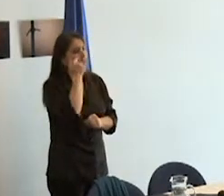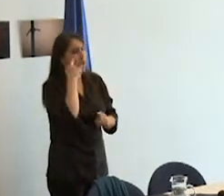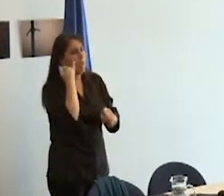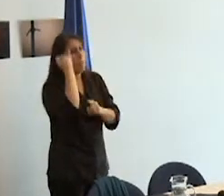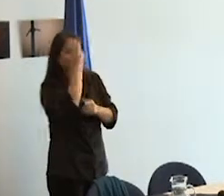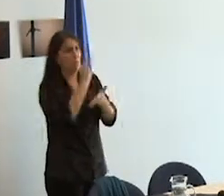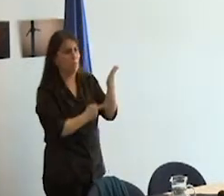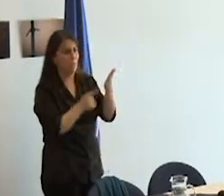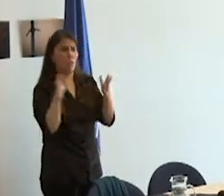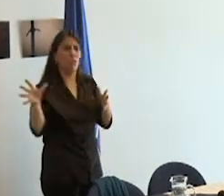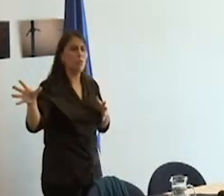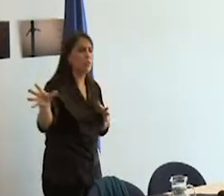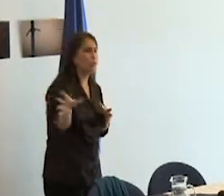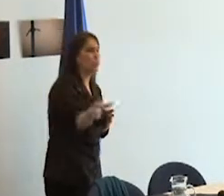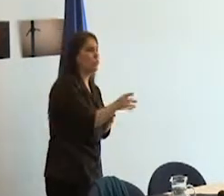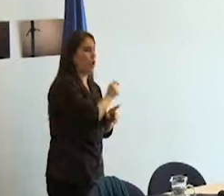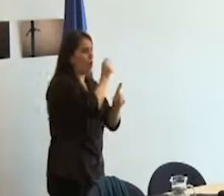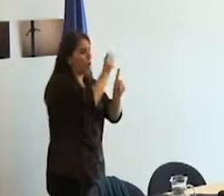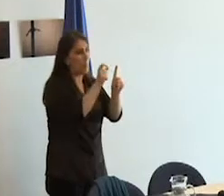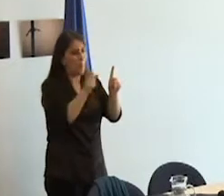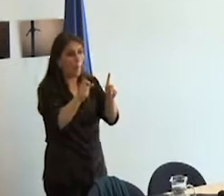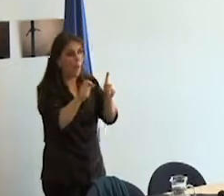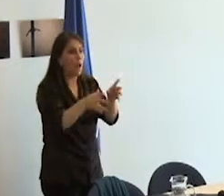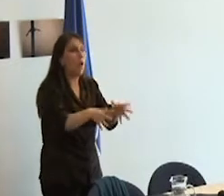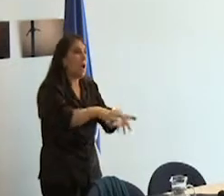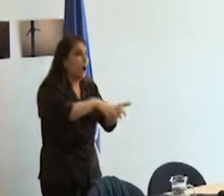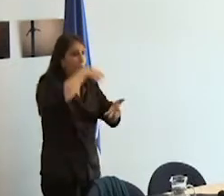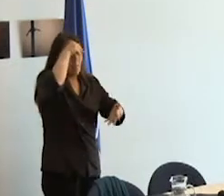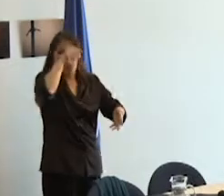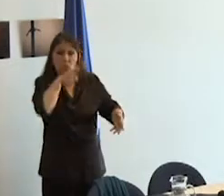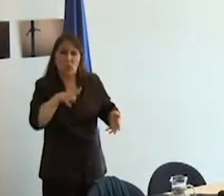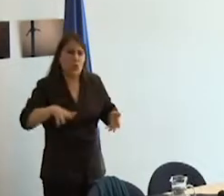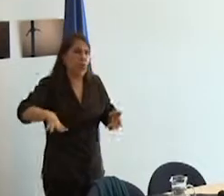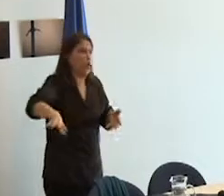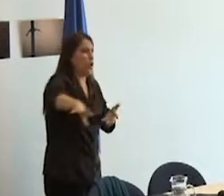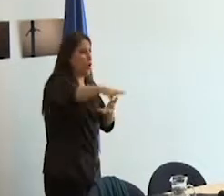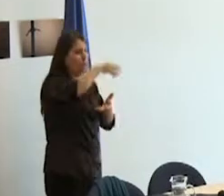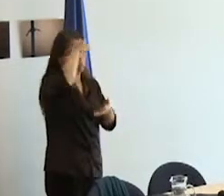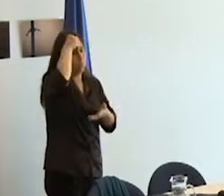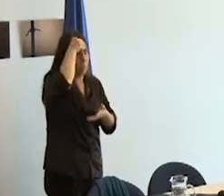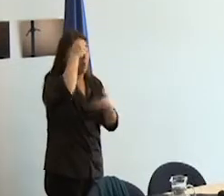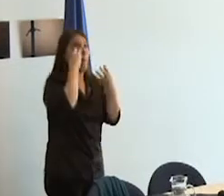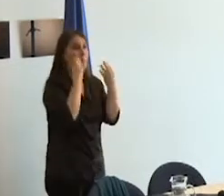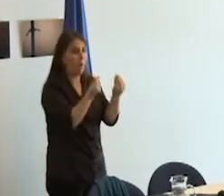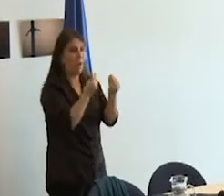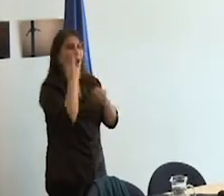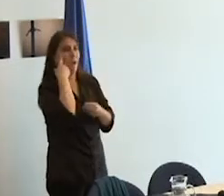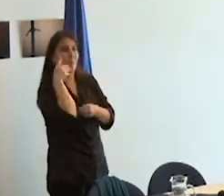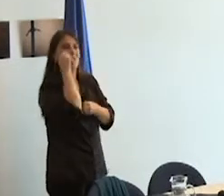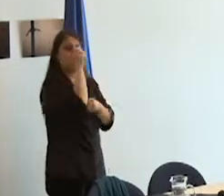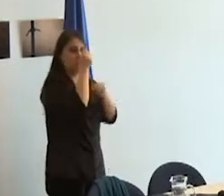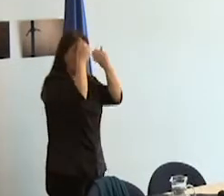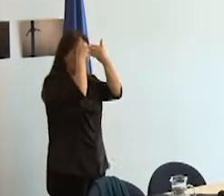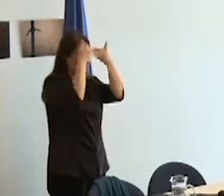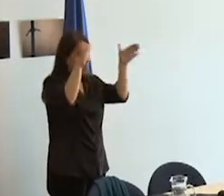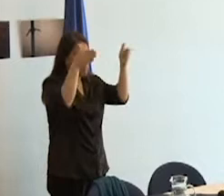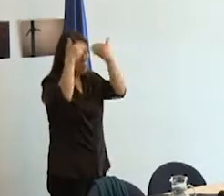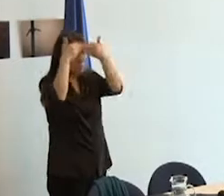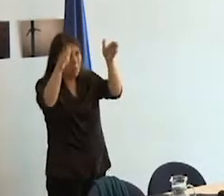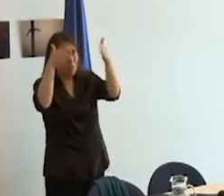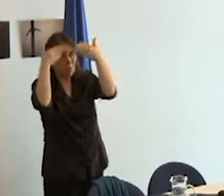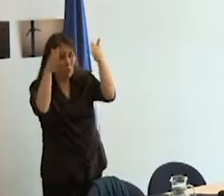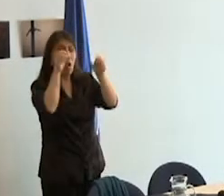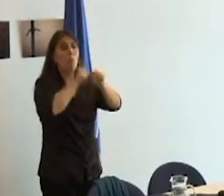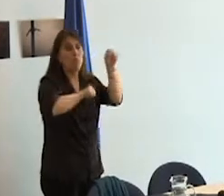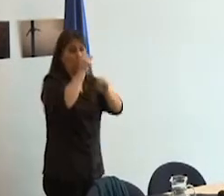sujetos de la comunidad aprendan todo, en un intento de evidenciar la democratización que posibilita